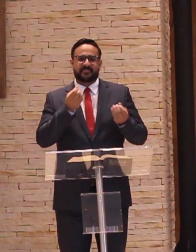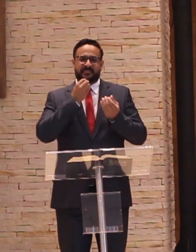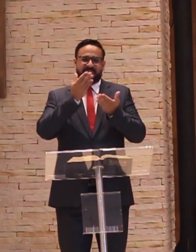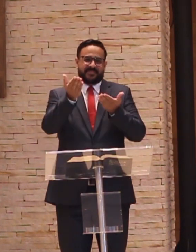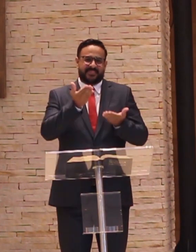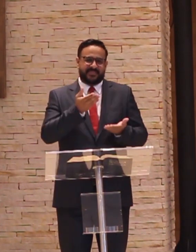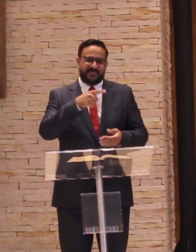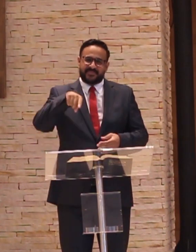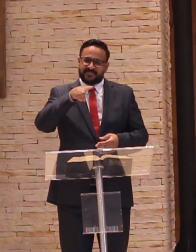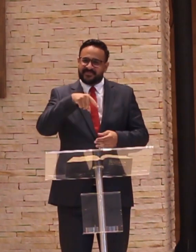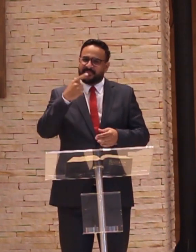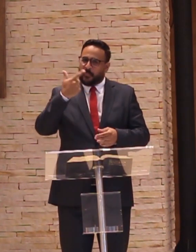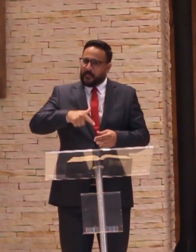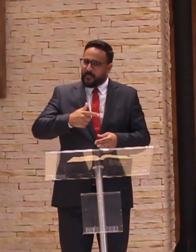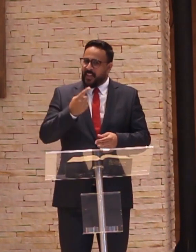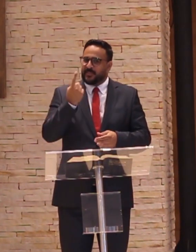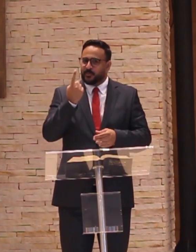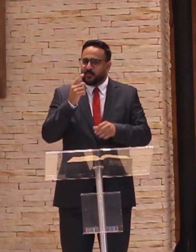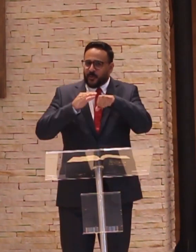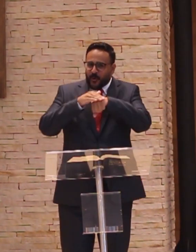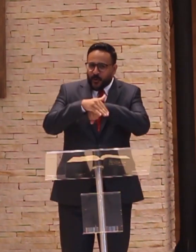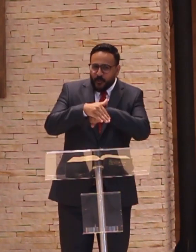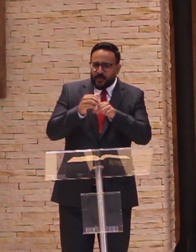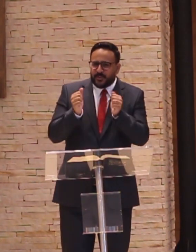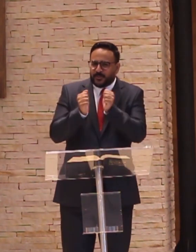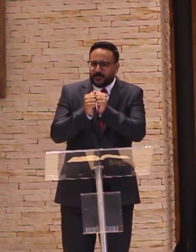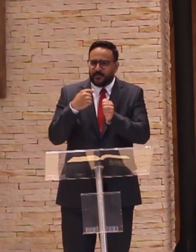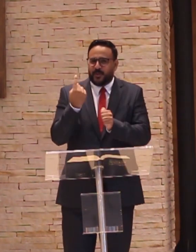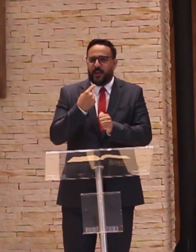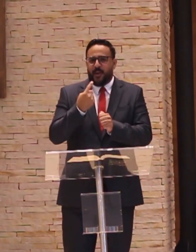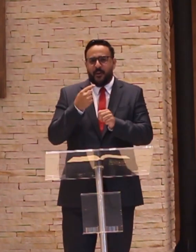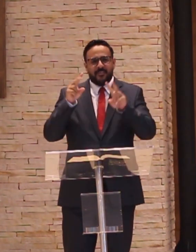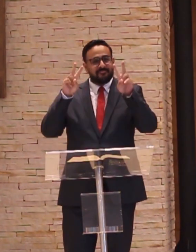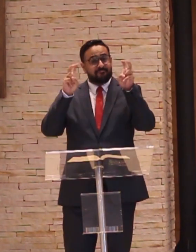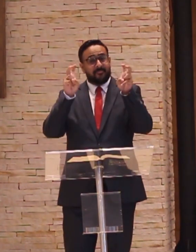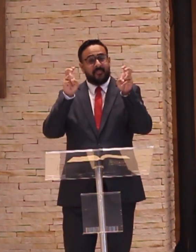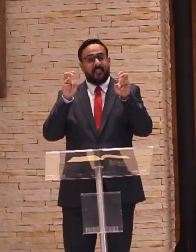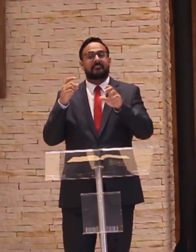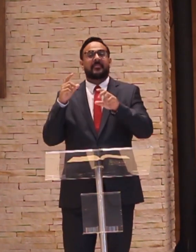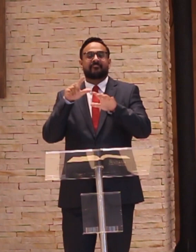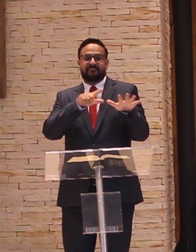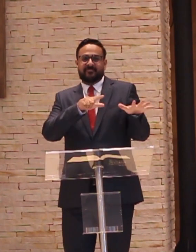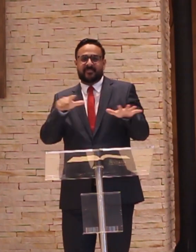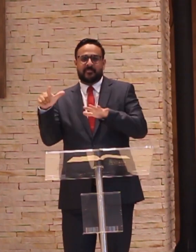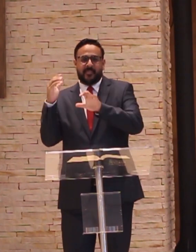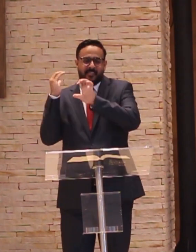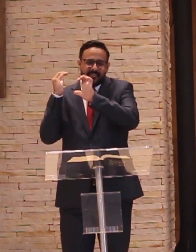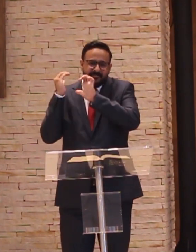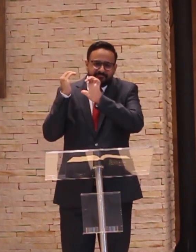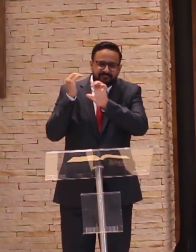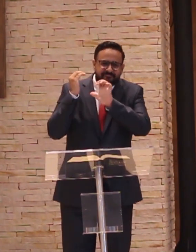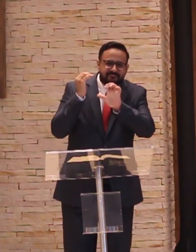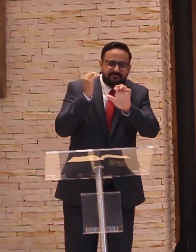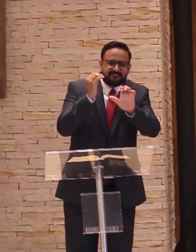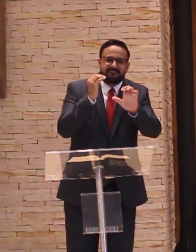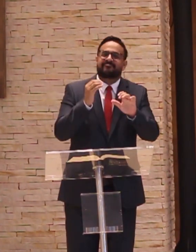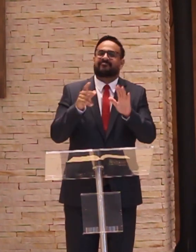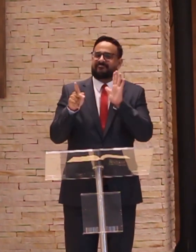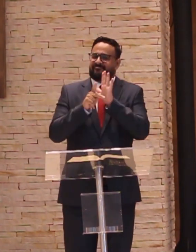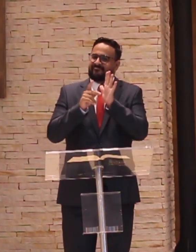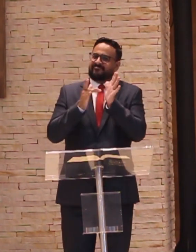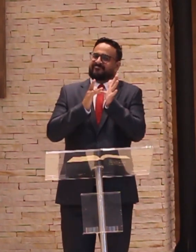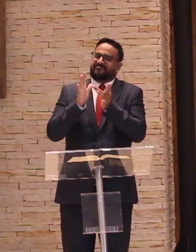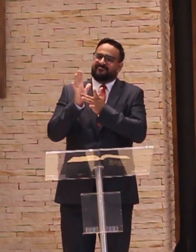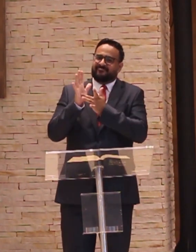Olá, tudo bem? Bem-vindo a mais uma noite junto conosco estudando